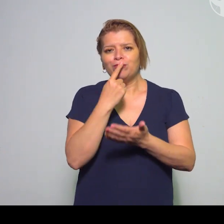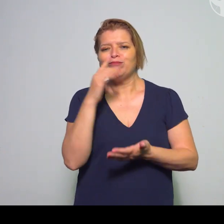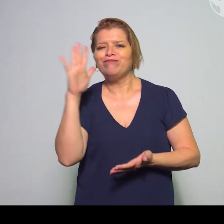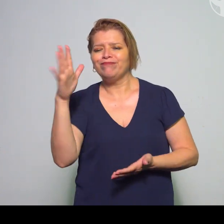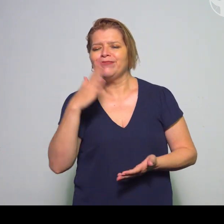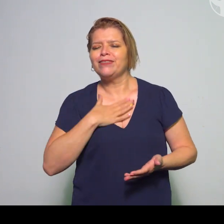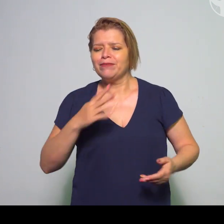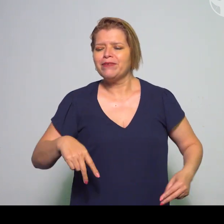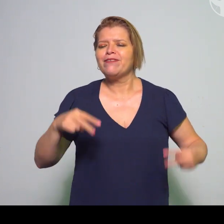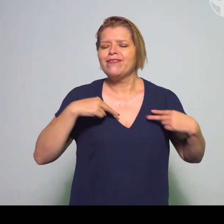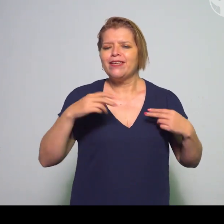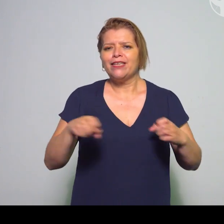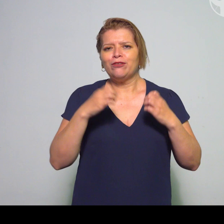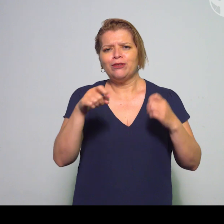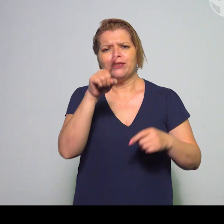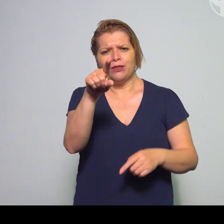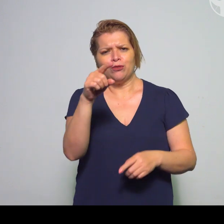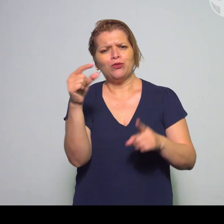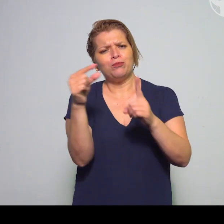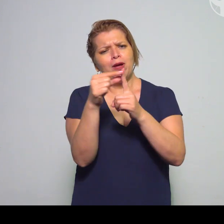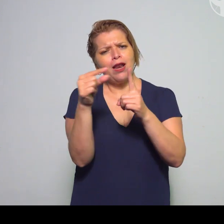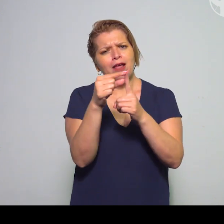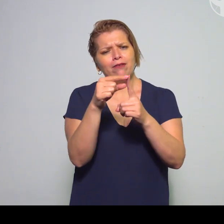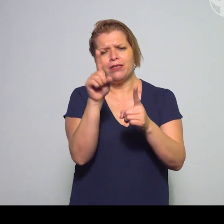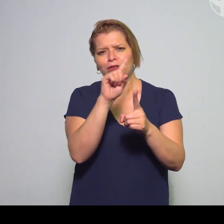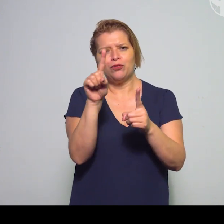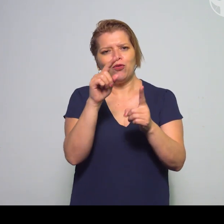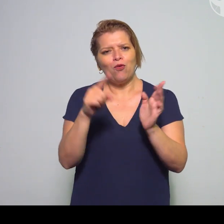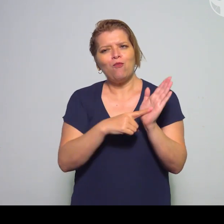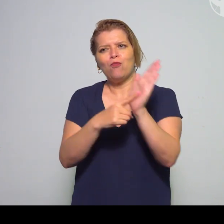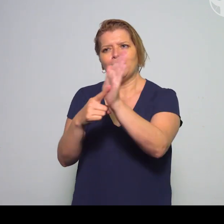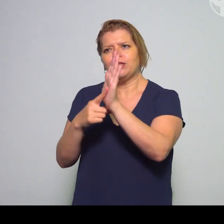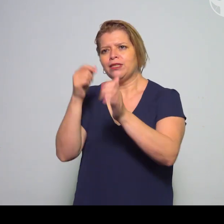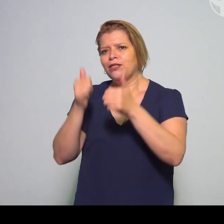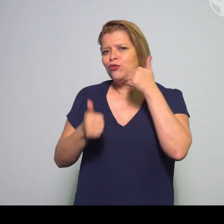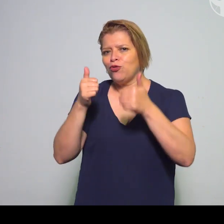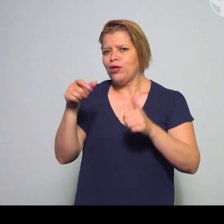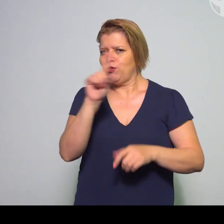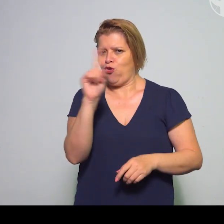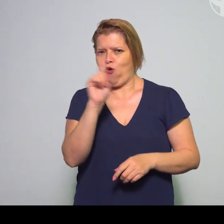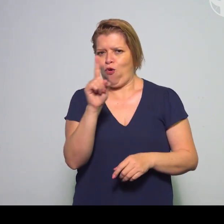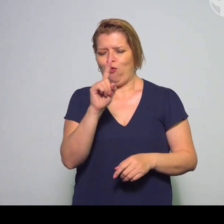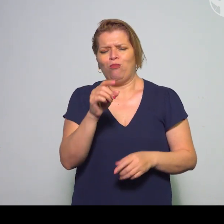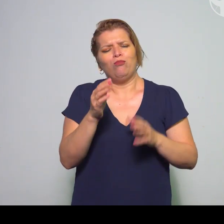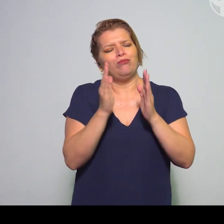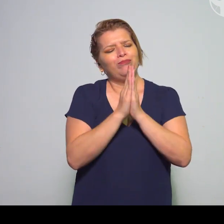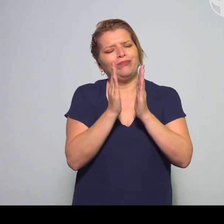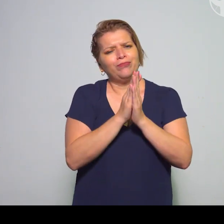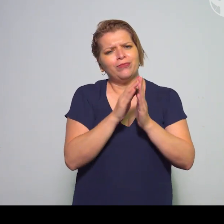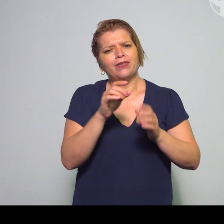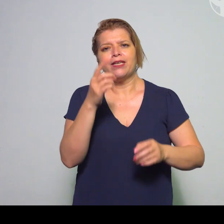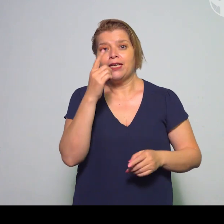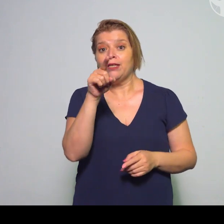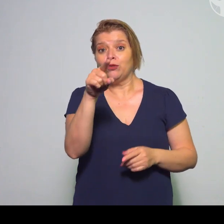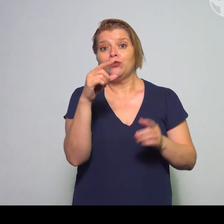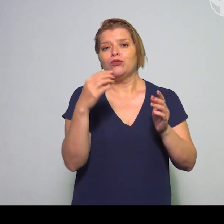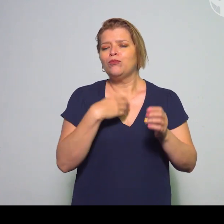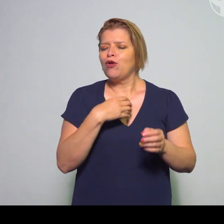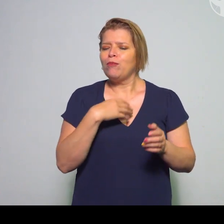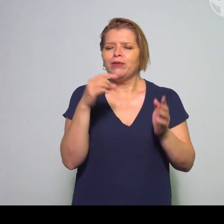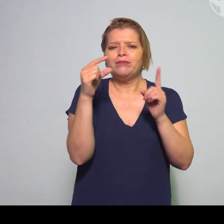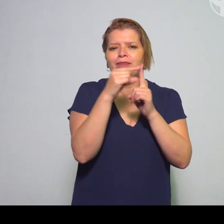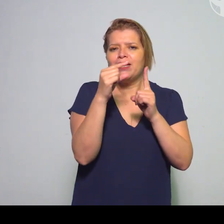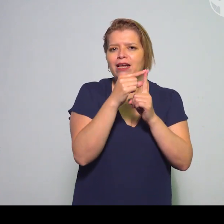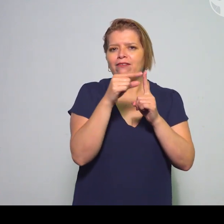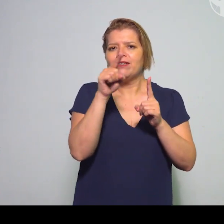vida. Que tus palabras entonces no pongan en evidencia tus dudas, que tus palabras pongan en evidencia la